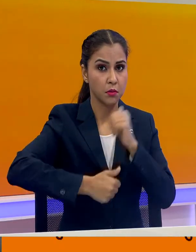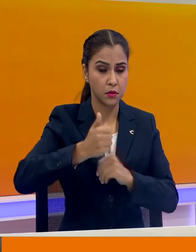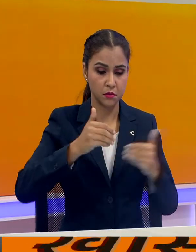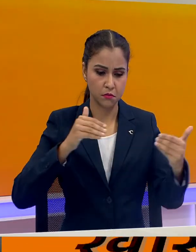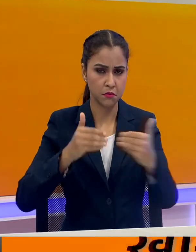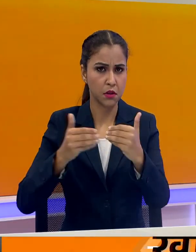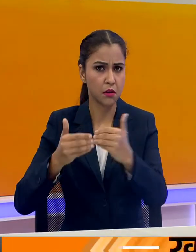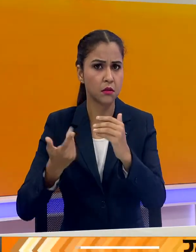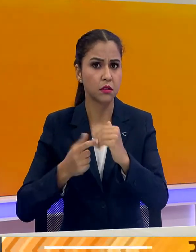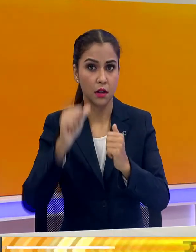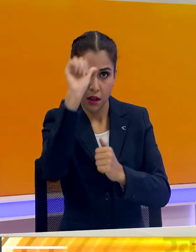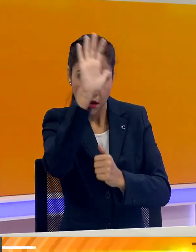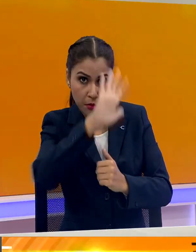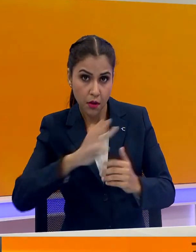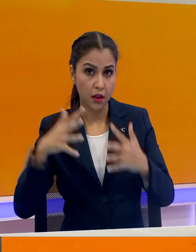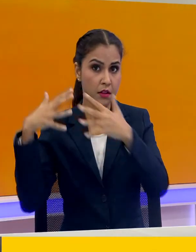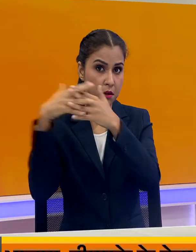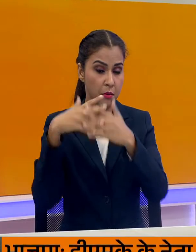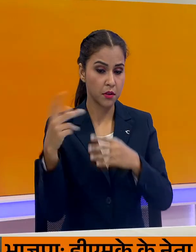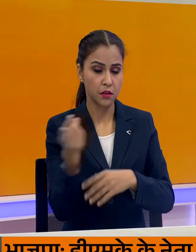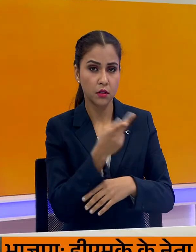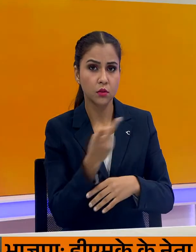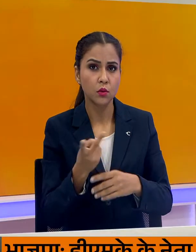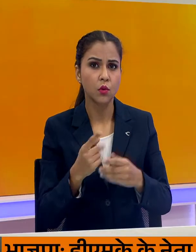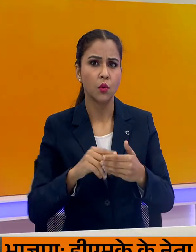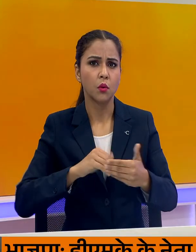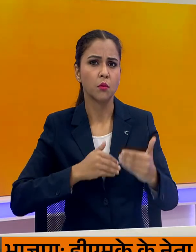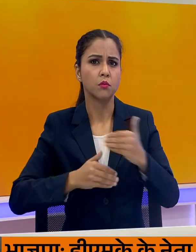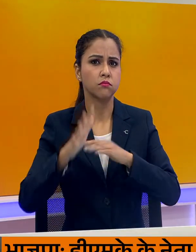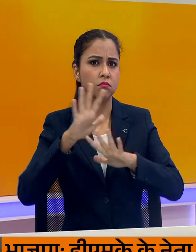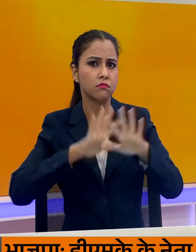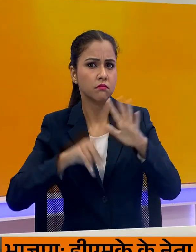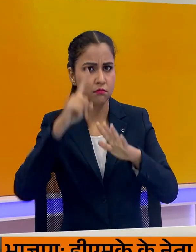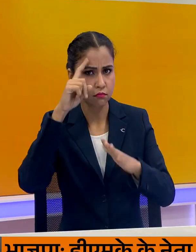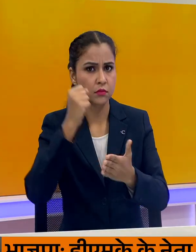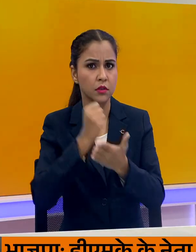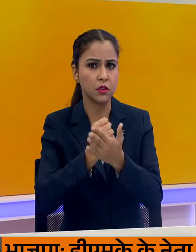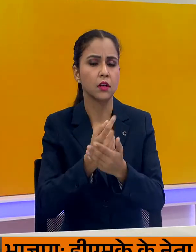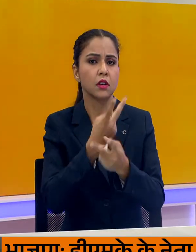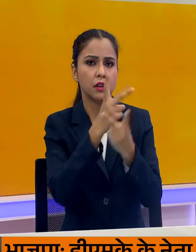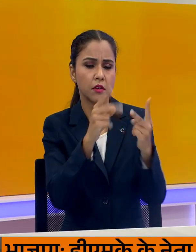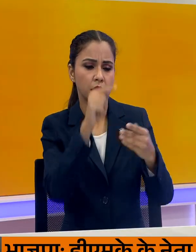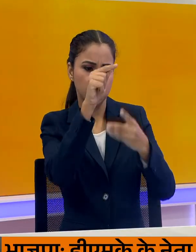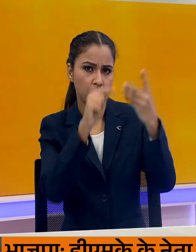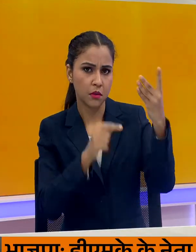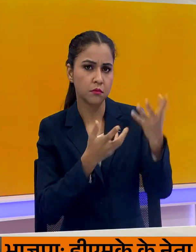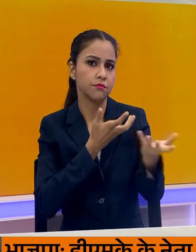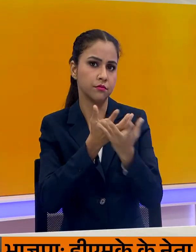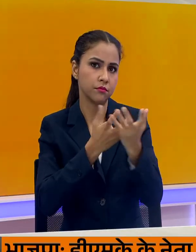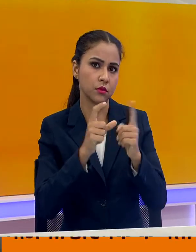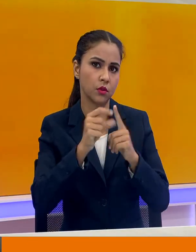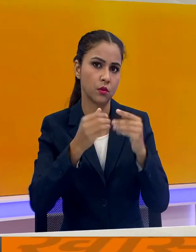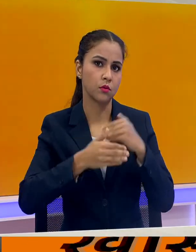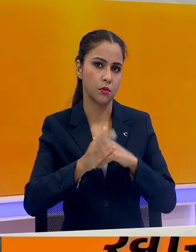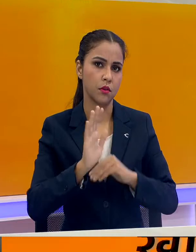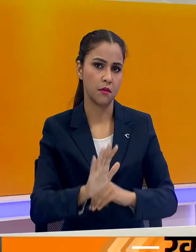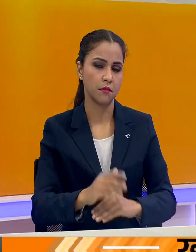में भारत और अमेरिका की व्यापक रणनीतिक साझेदारी के विभिन्न पहलुओं पर चर्चा हुई।